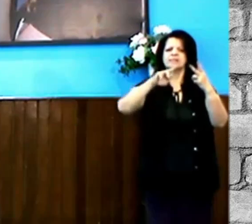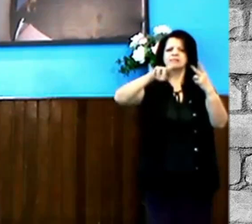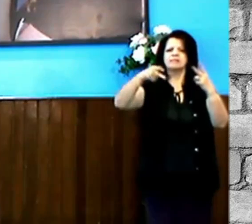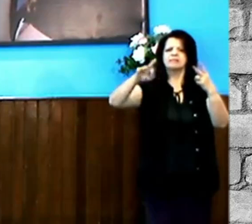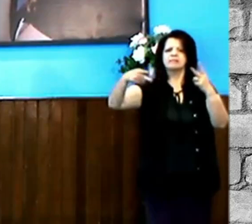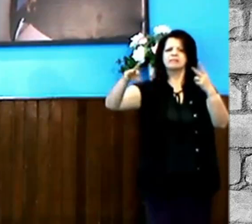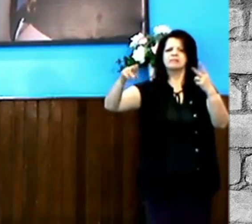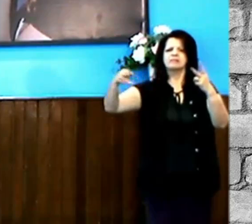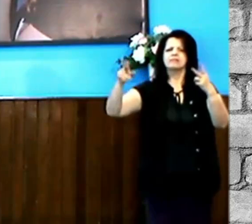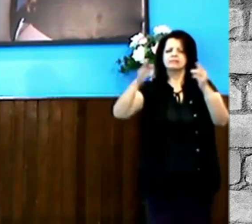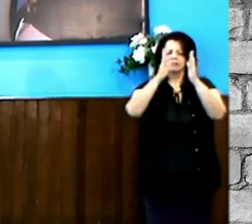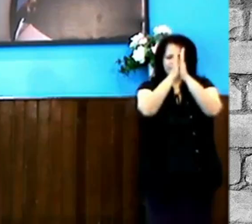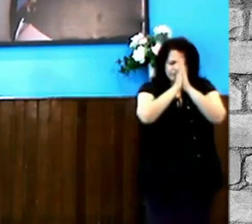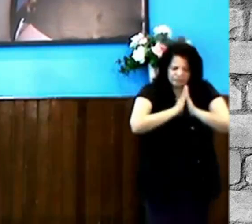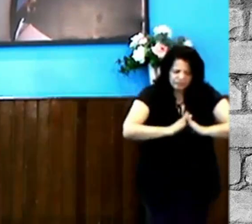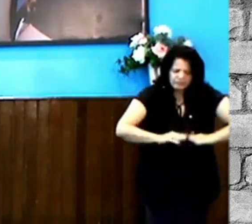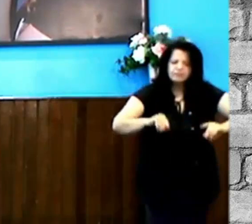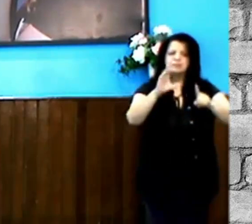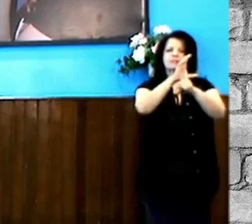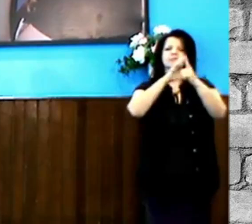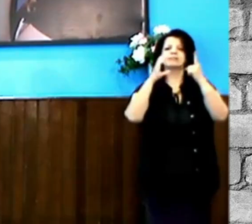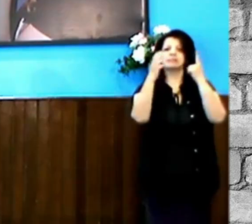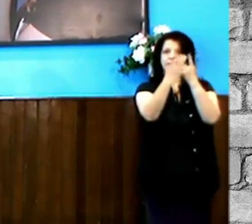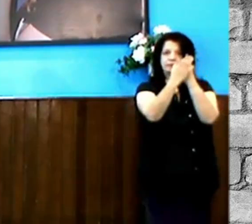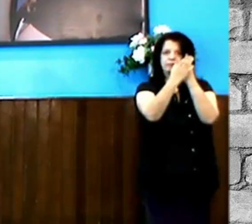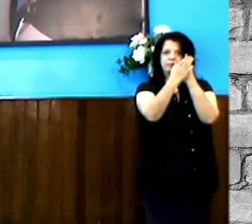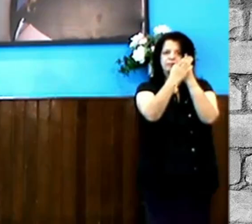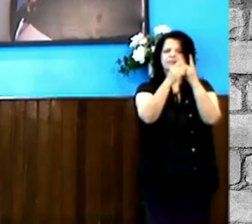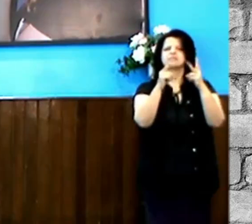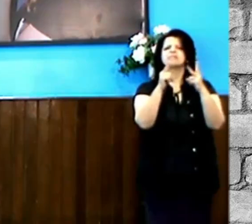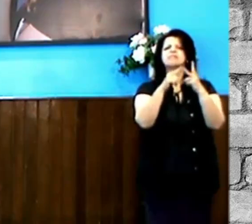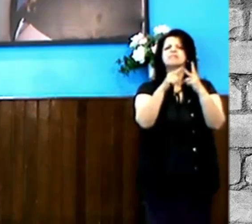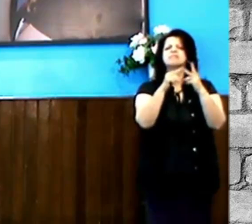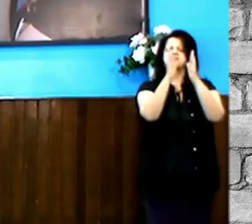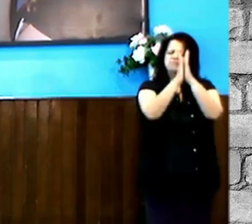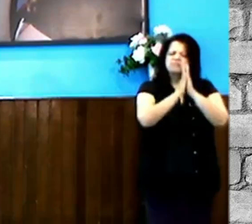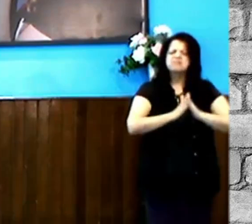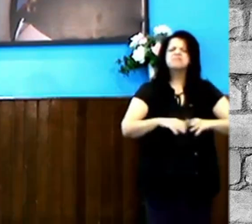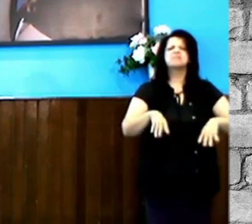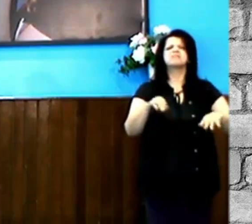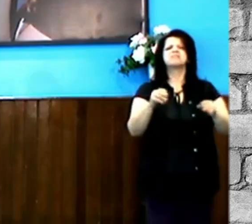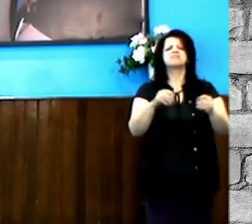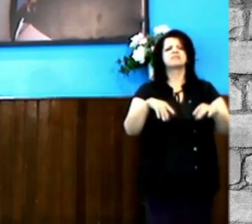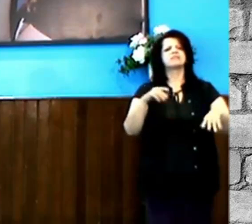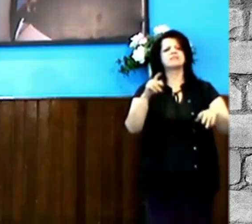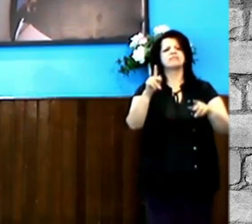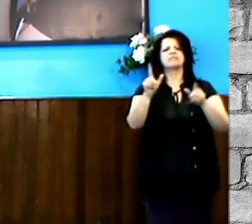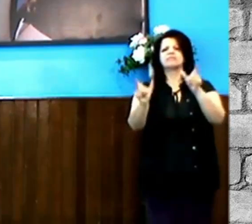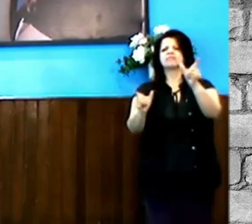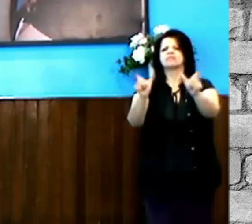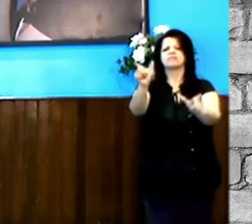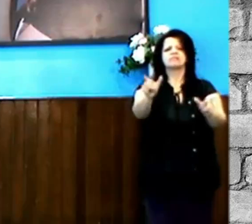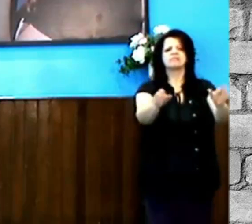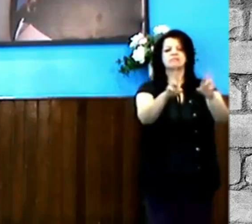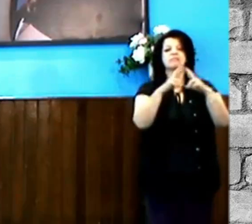adoração e adoração no culto. Então essa é a segunda parte. A adoração pública e formal e solene, que acontece quando o povo